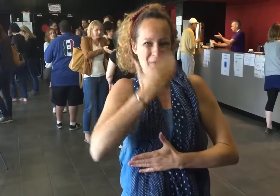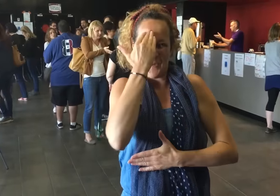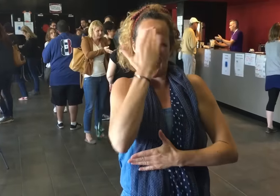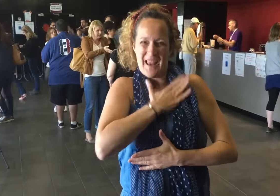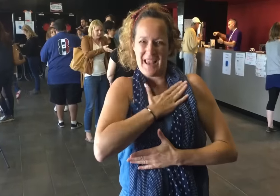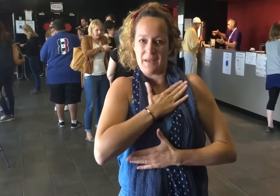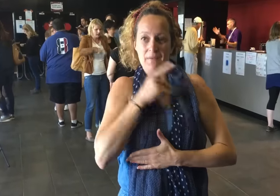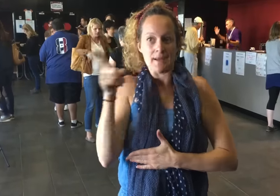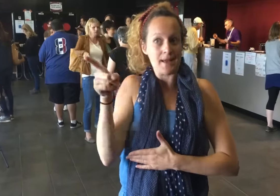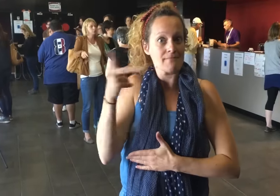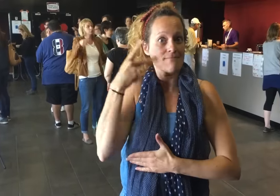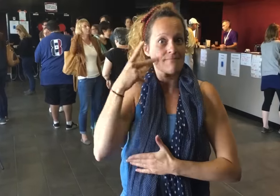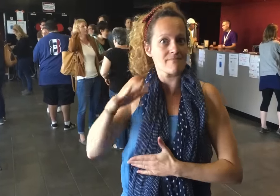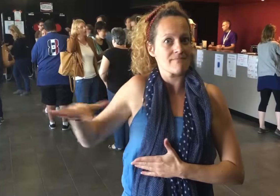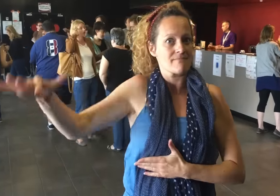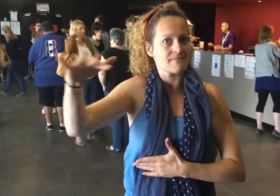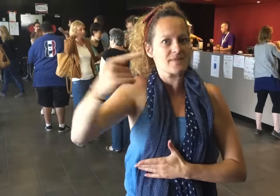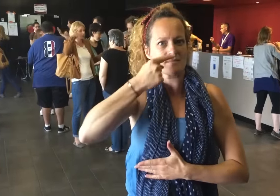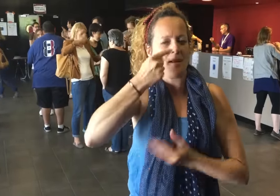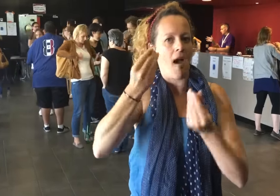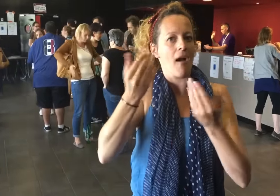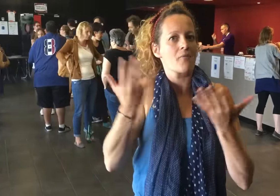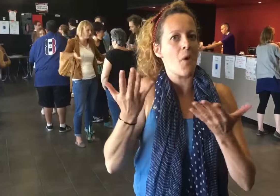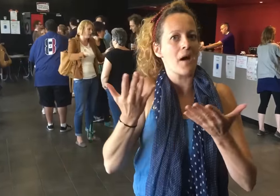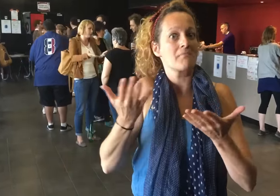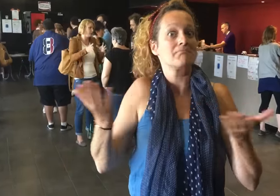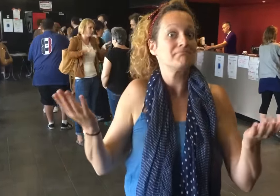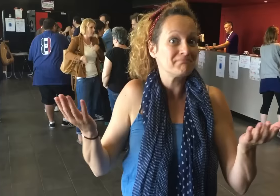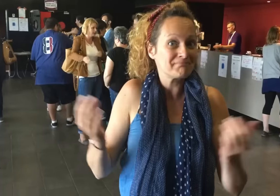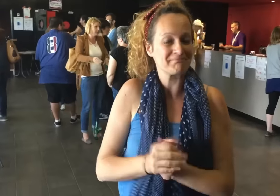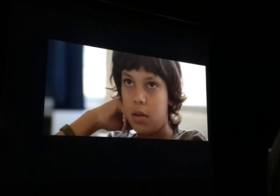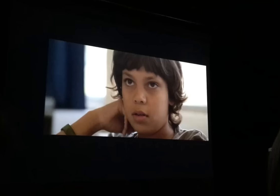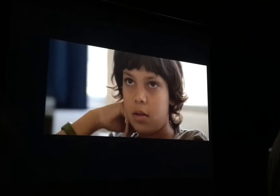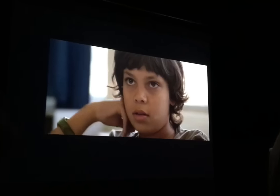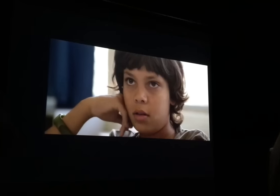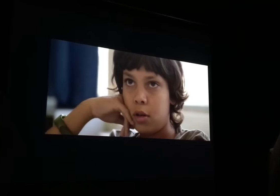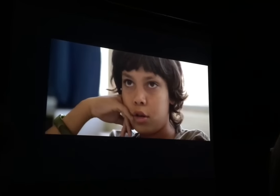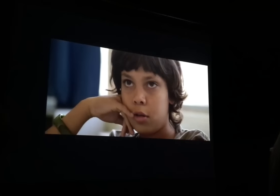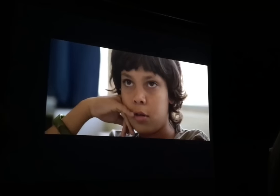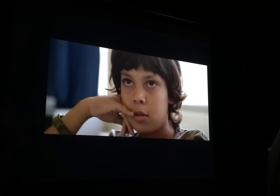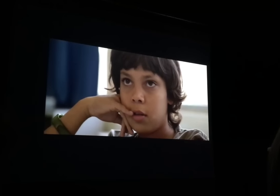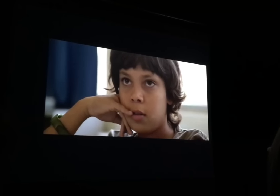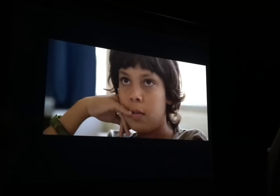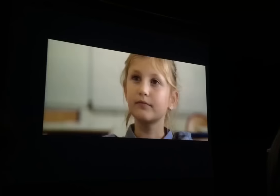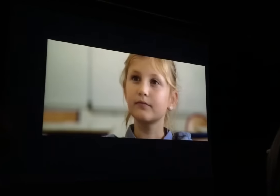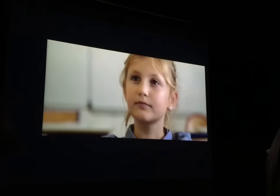public. Et après, je m'interroge aussi sur le regard que portera le public sur ce document.